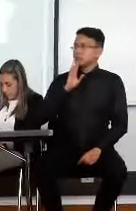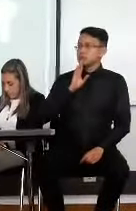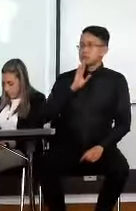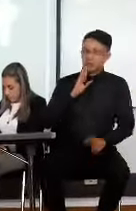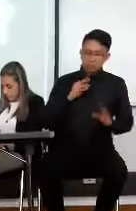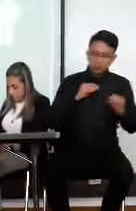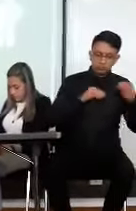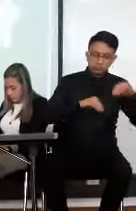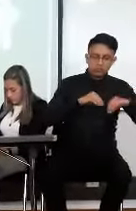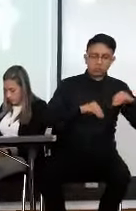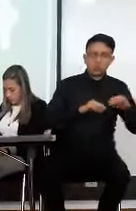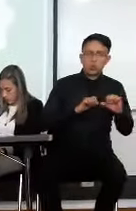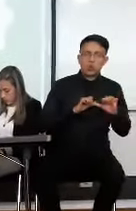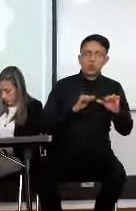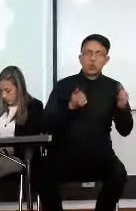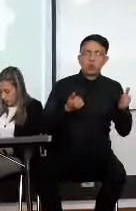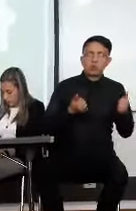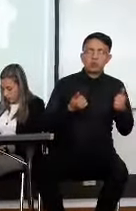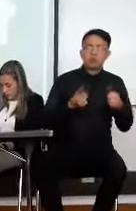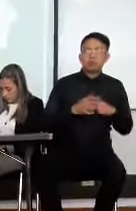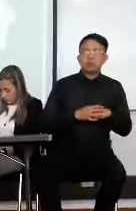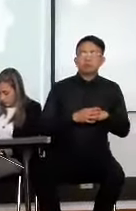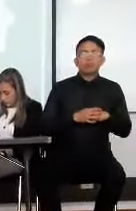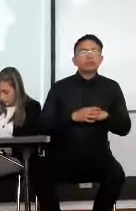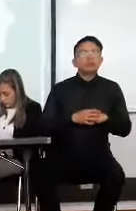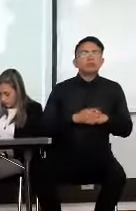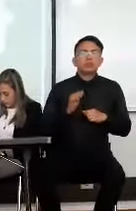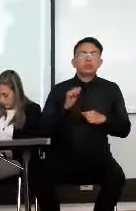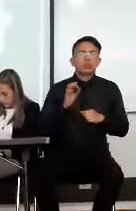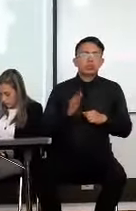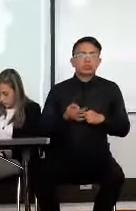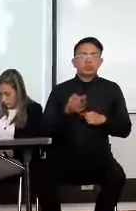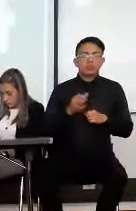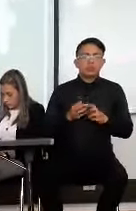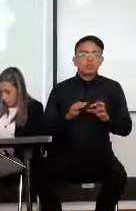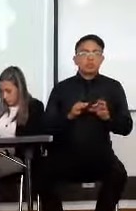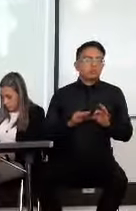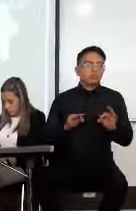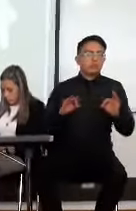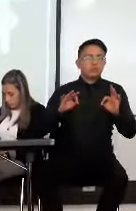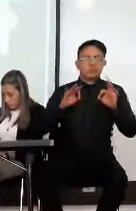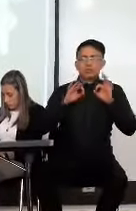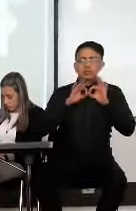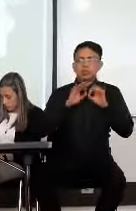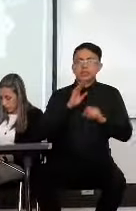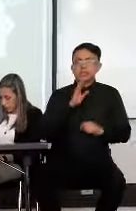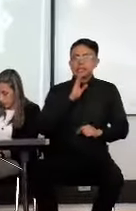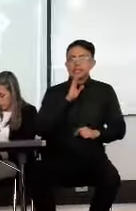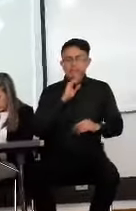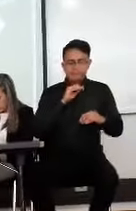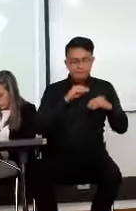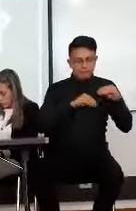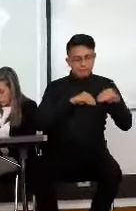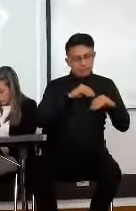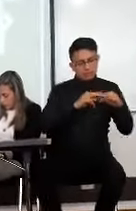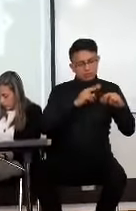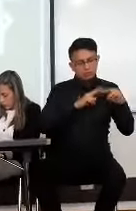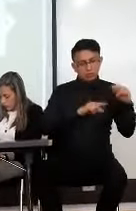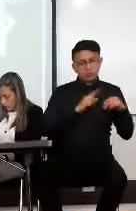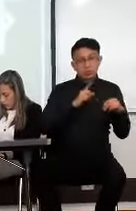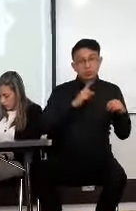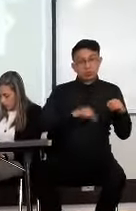la elaboración y cómo se elaboró este instrumento. Siempre lo digo en los escenarios, es muy importante saber quién está detrás de lo que se construye para